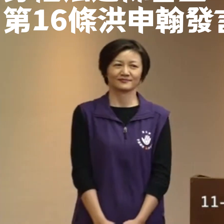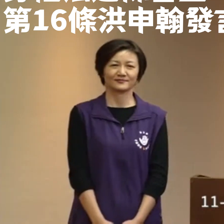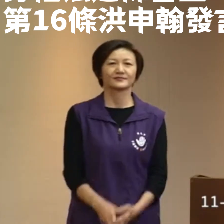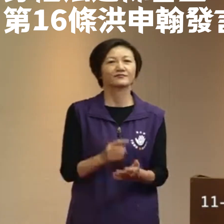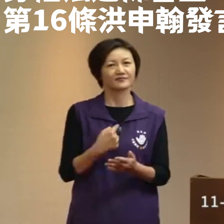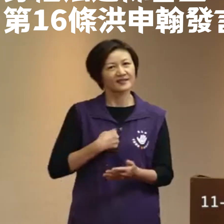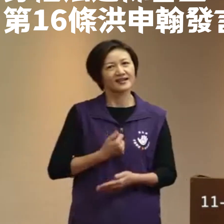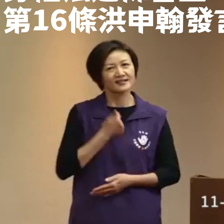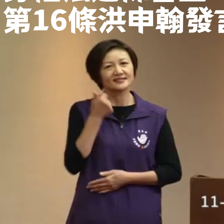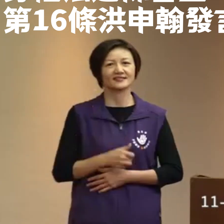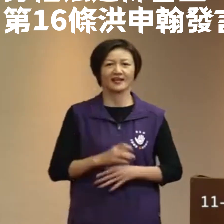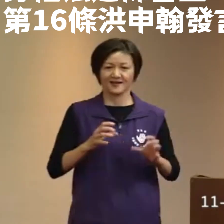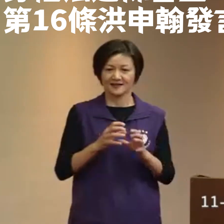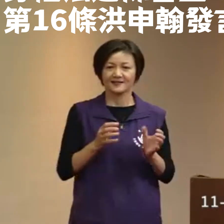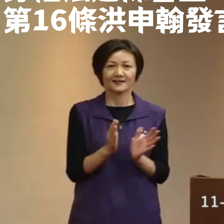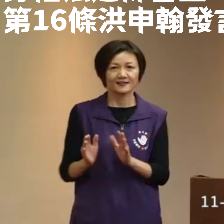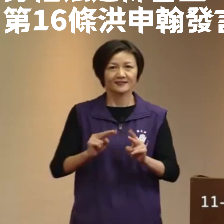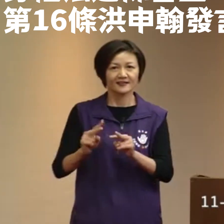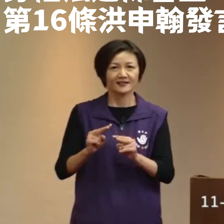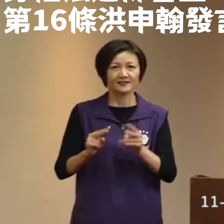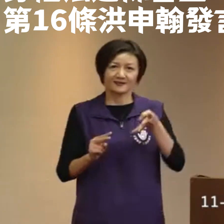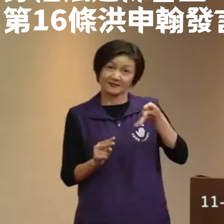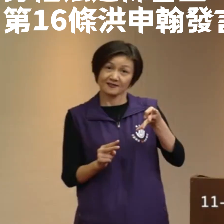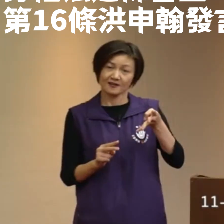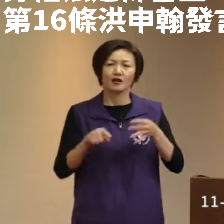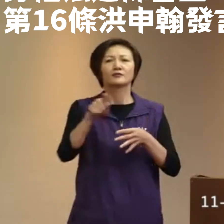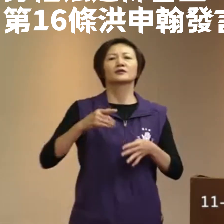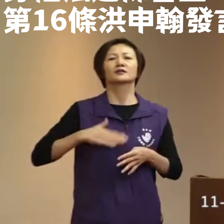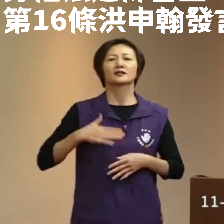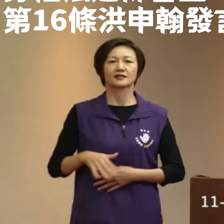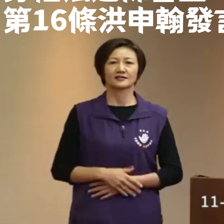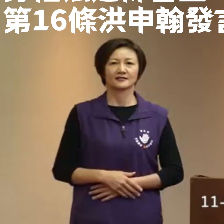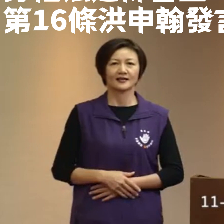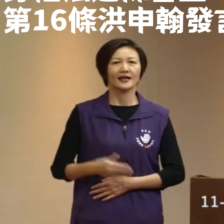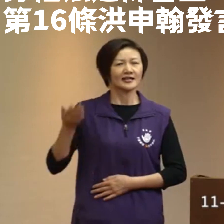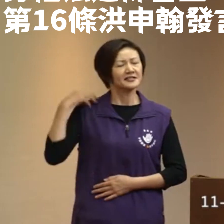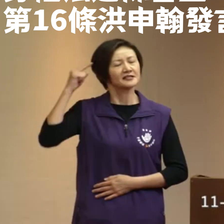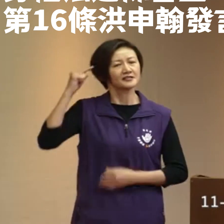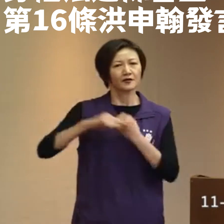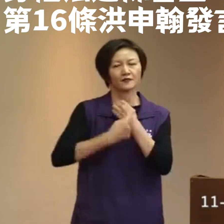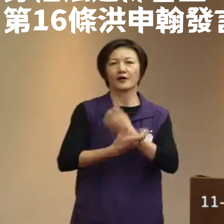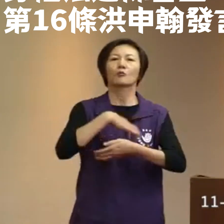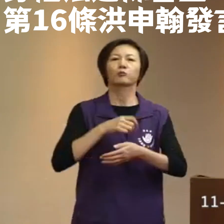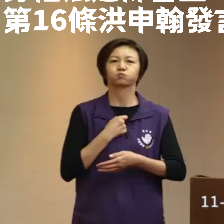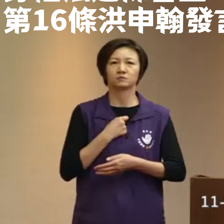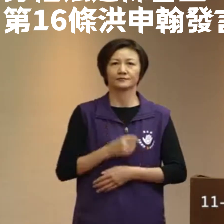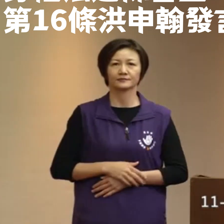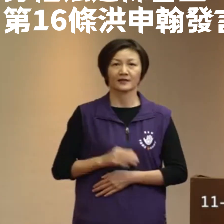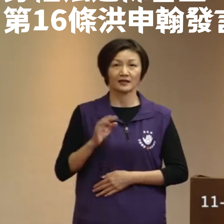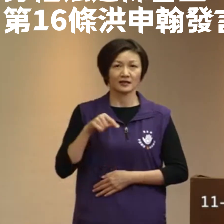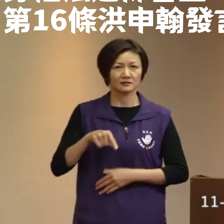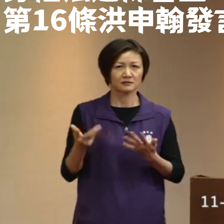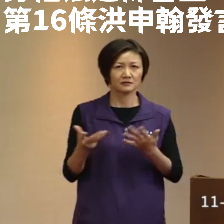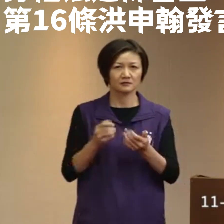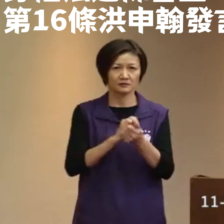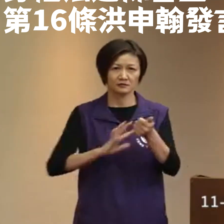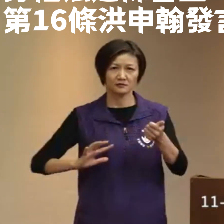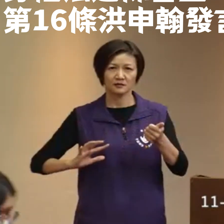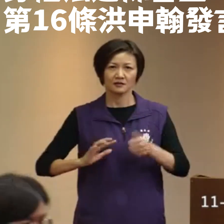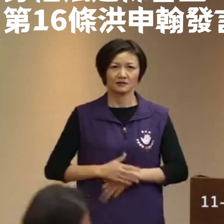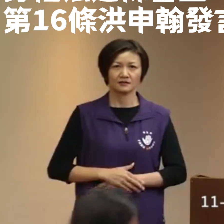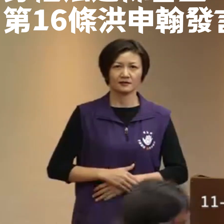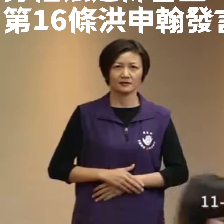其实关于合理调整的问题，我想大家都知道，过去其实想把它入法，但是确实这个事情造成